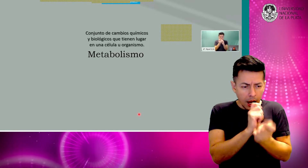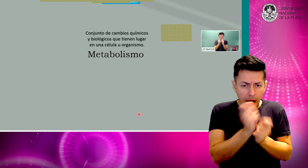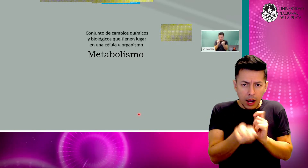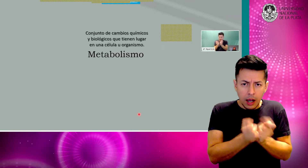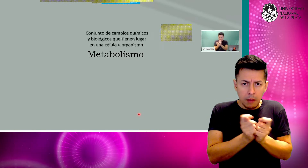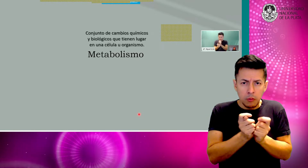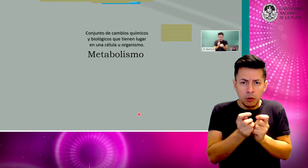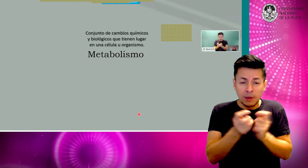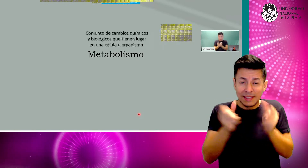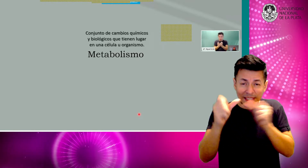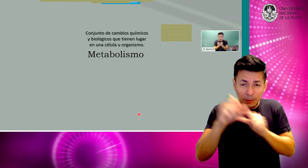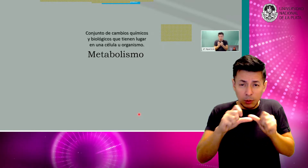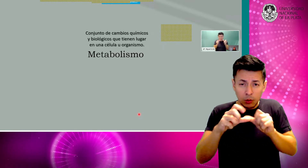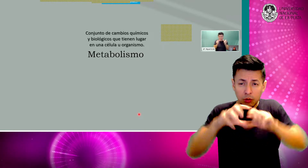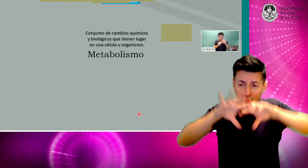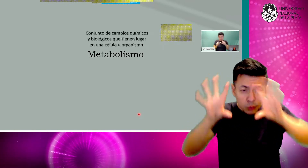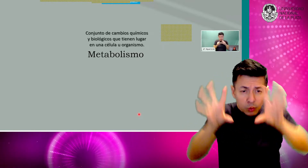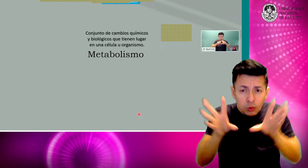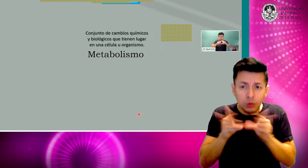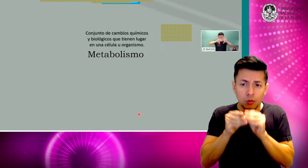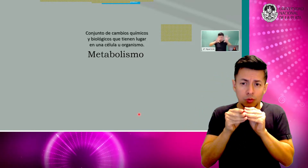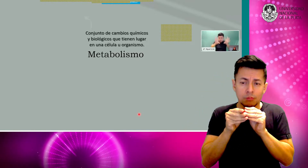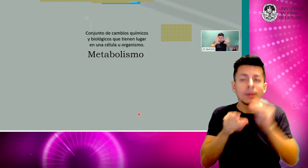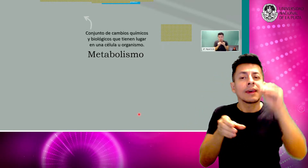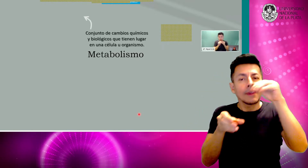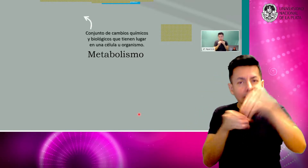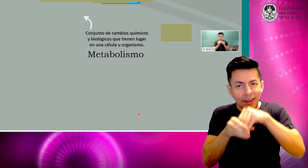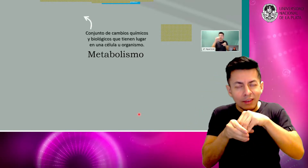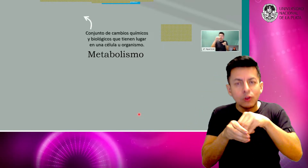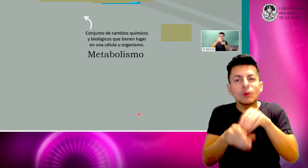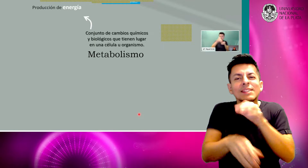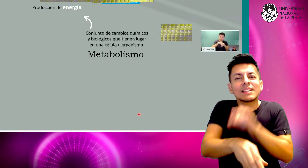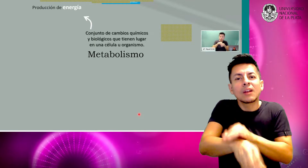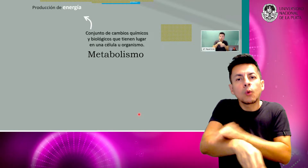lugar en una célula o en el organismo, ¿sí?